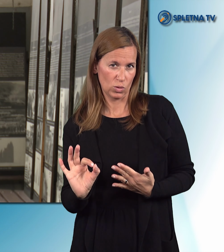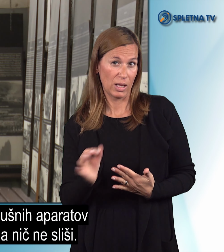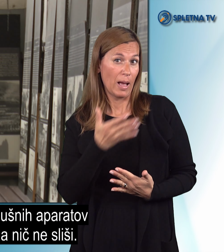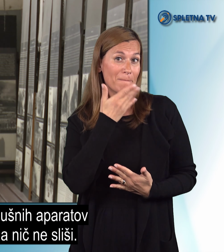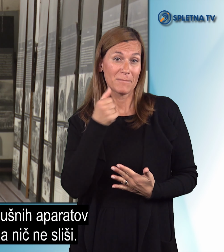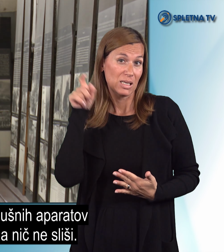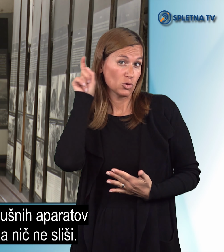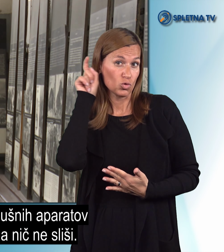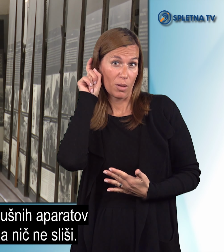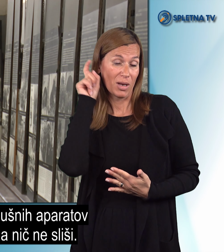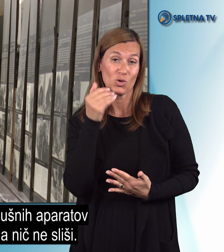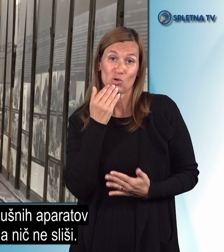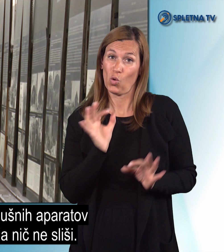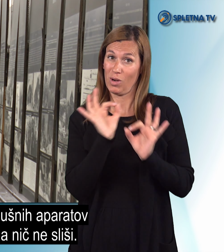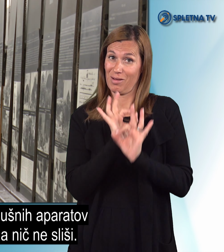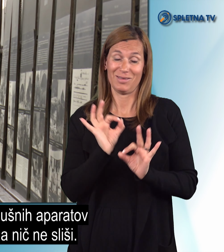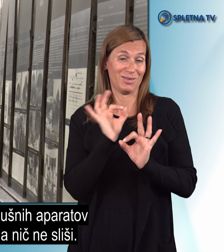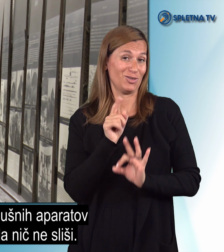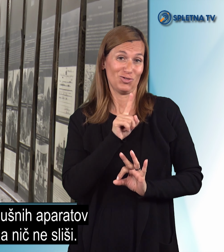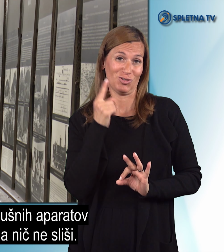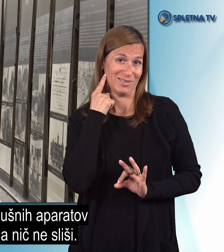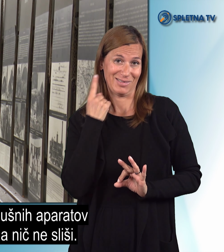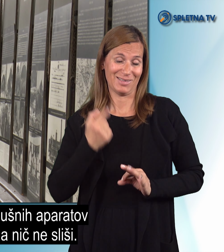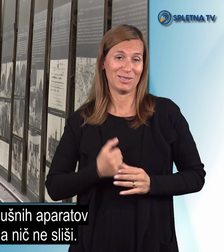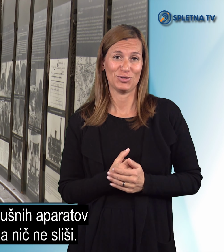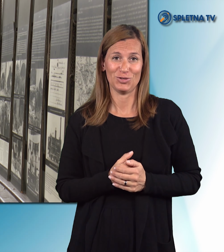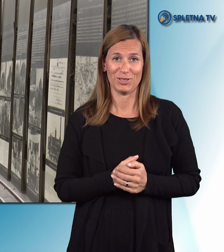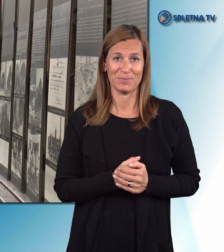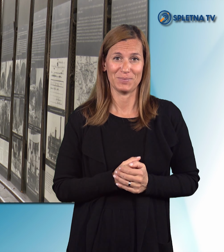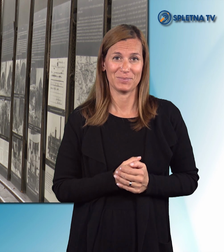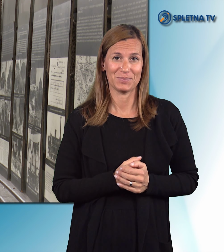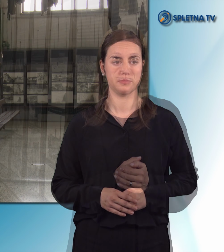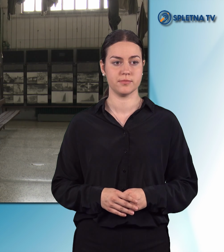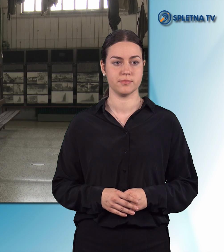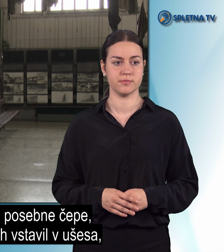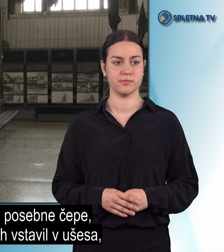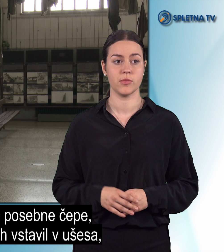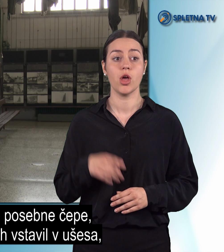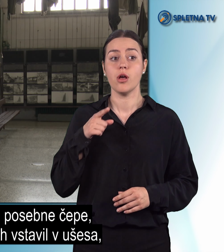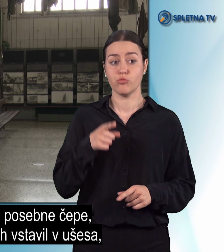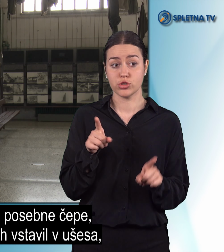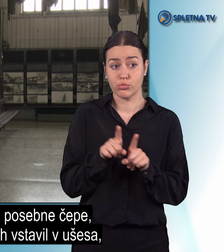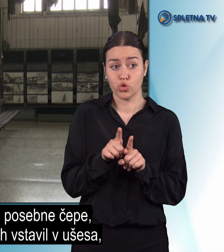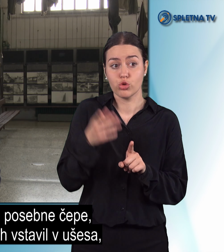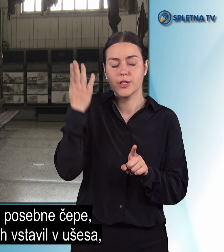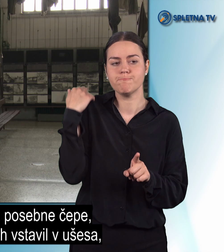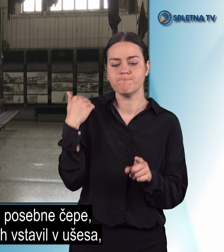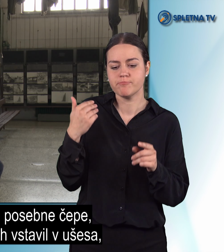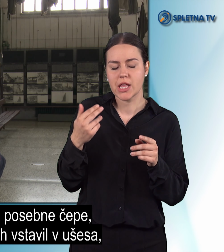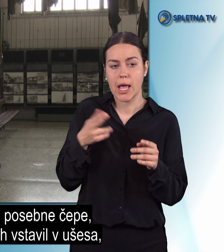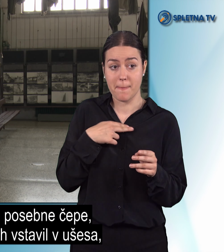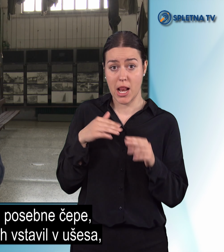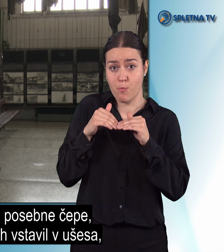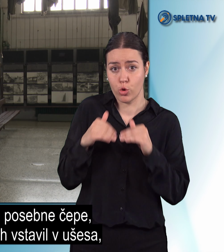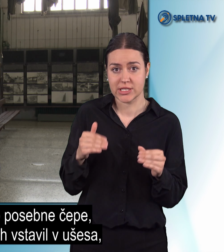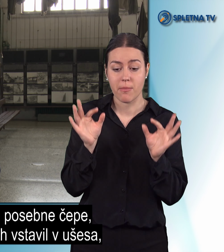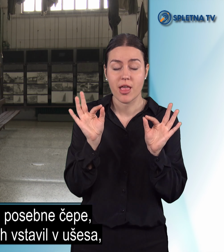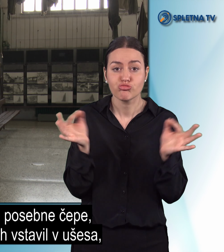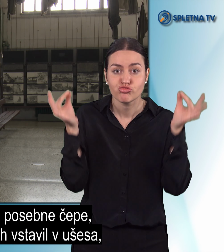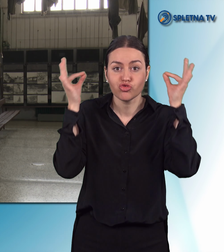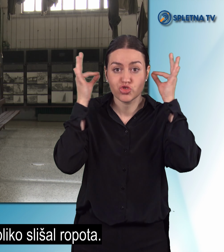98-odstotna in brez slušnih aparatov skoraj da nič ne sliši. To smo tudi imel posebne čepe, da sem si